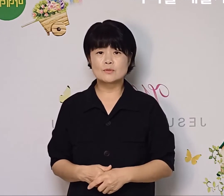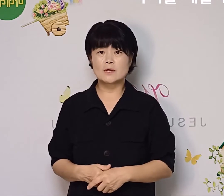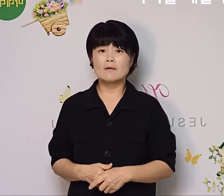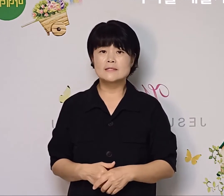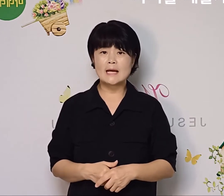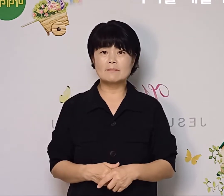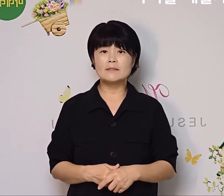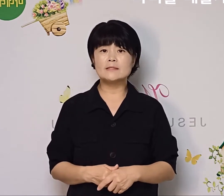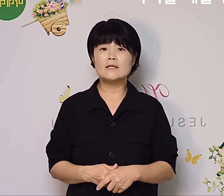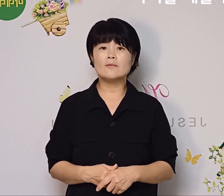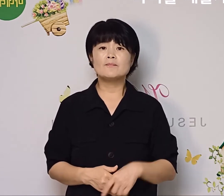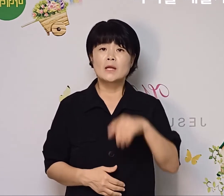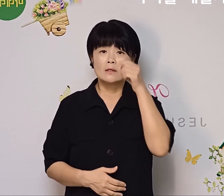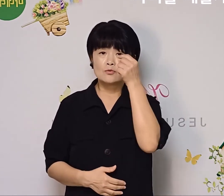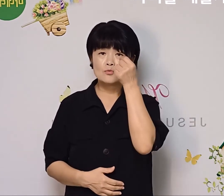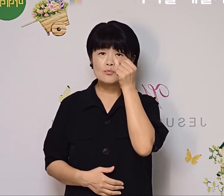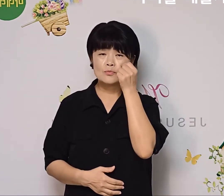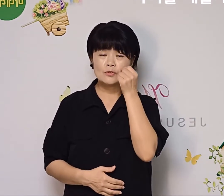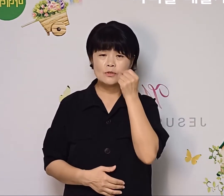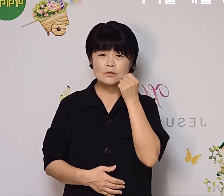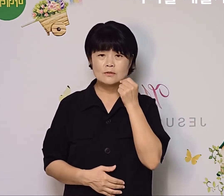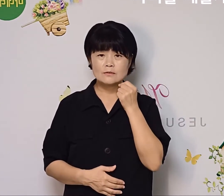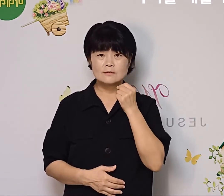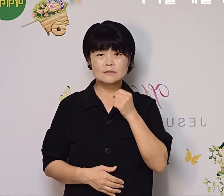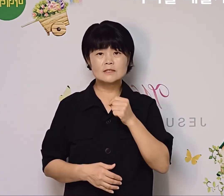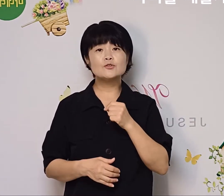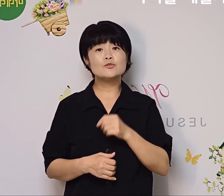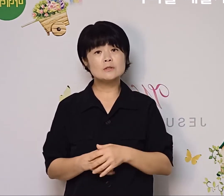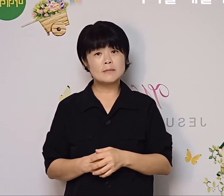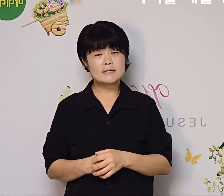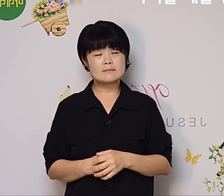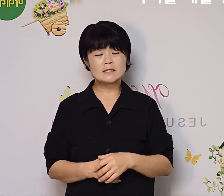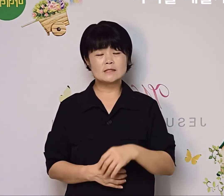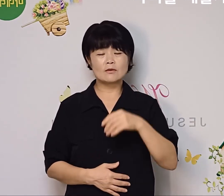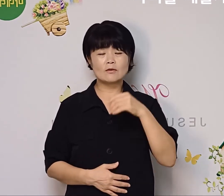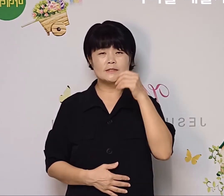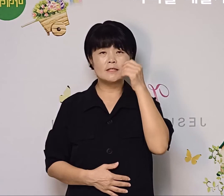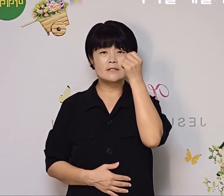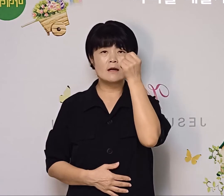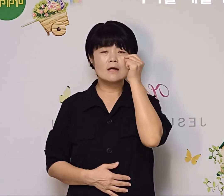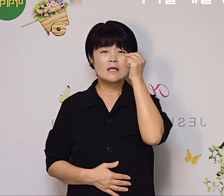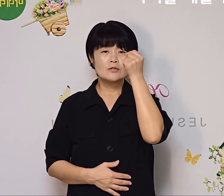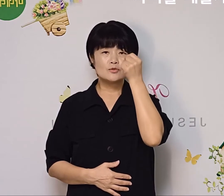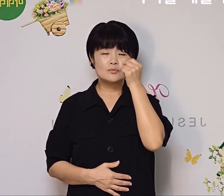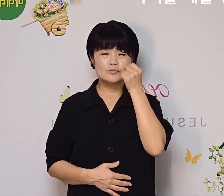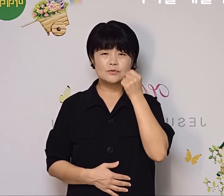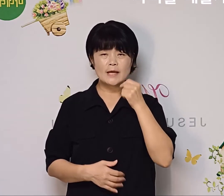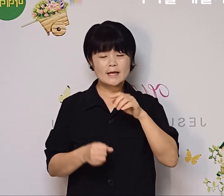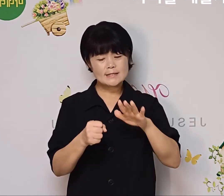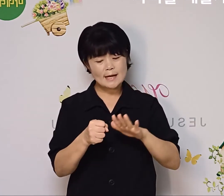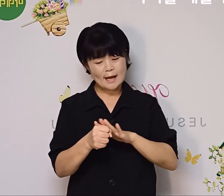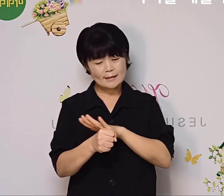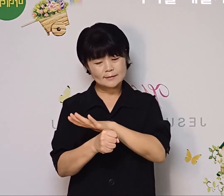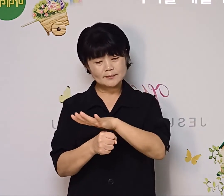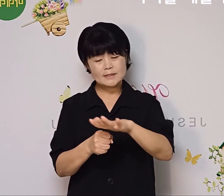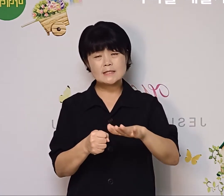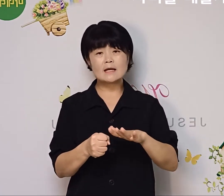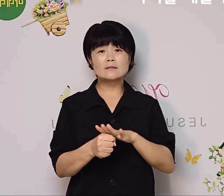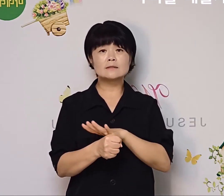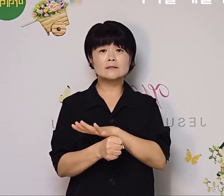주소서. 자비는요 눈물 긍휼 말씀하시는 거거든요. 그래서 눈물의 사랑 그냥